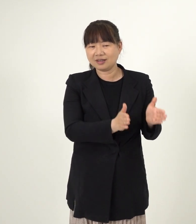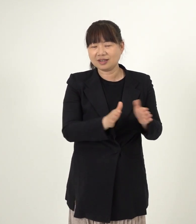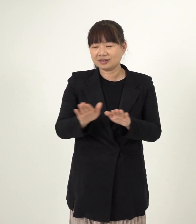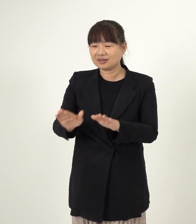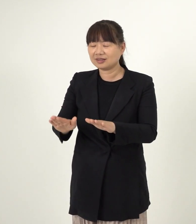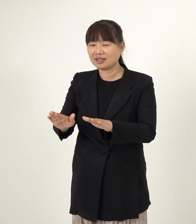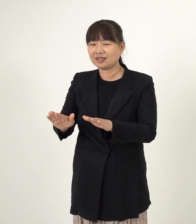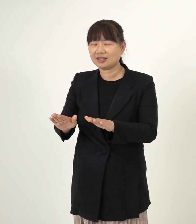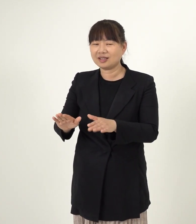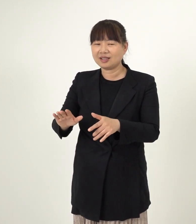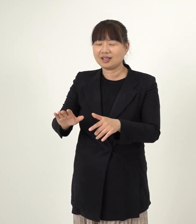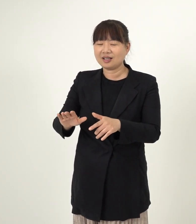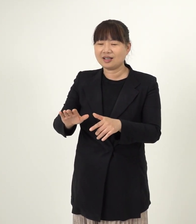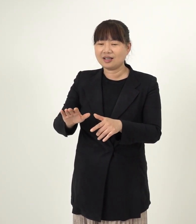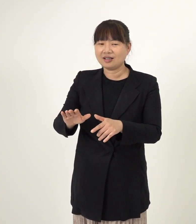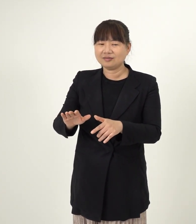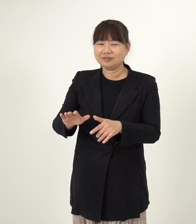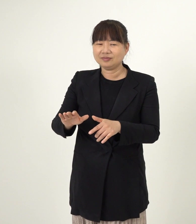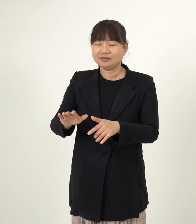이 경남북 쪽,